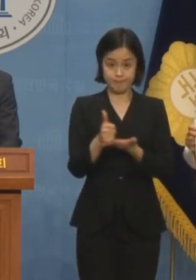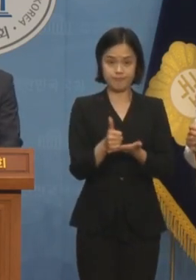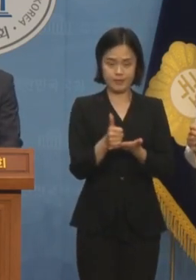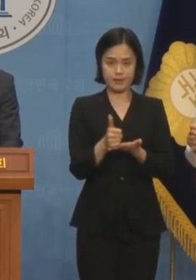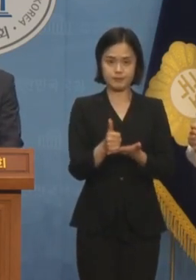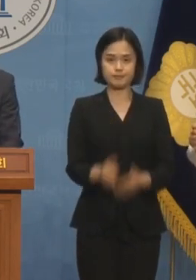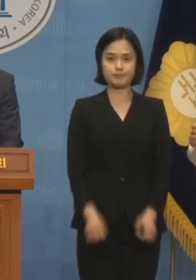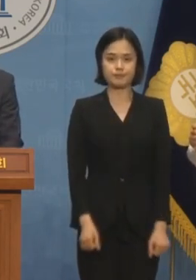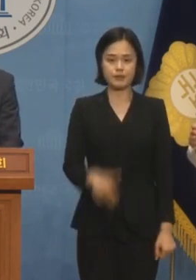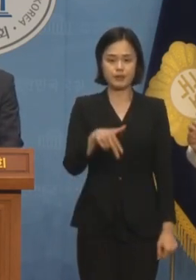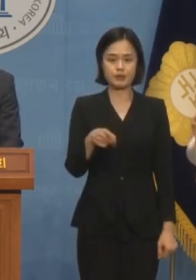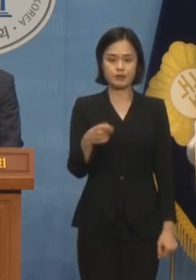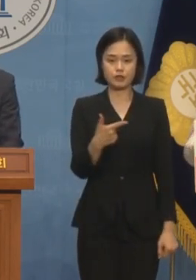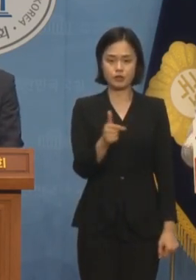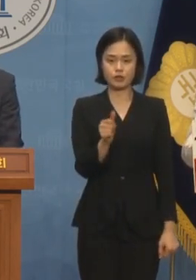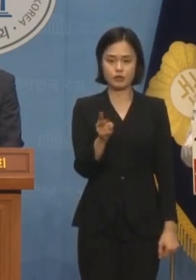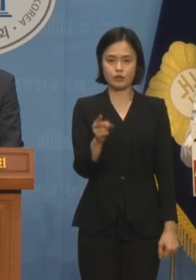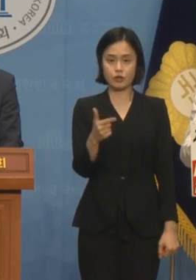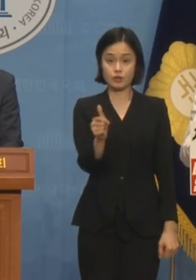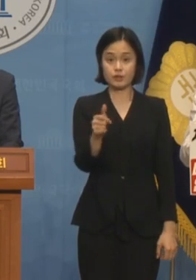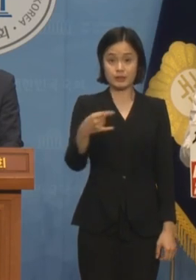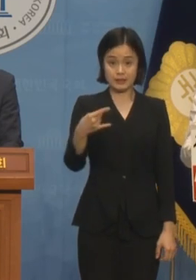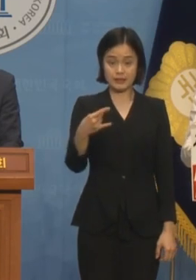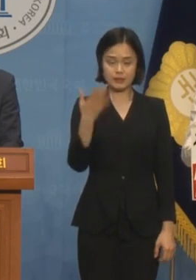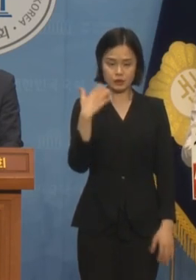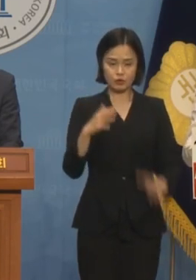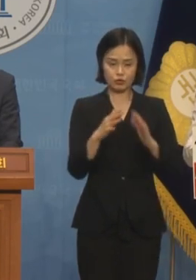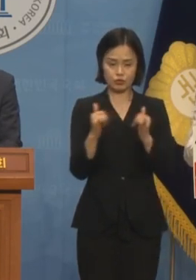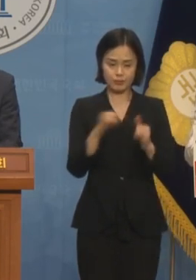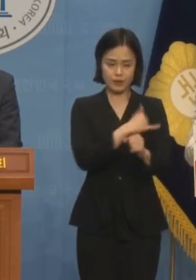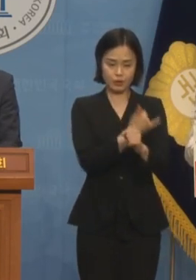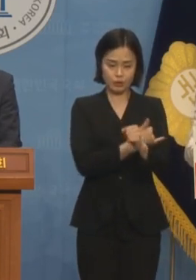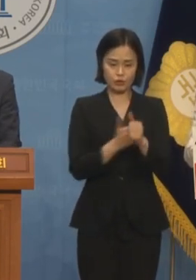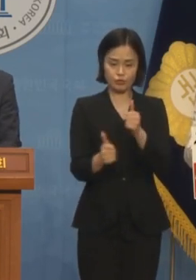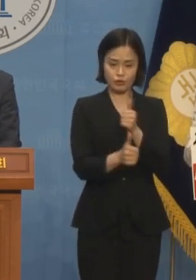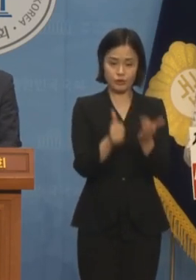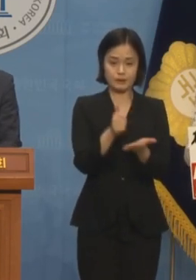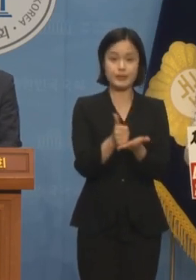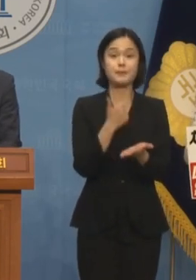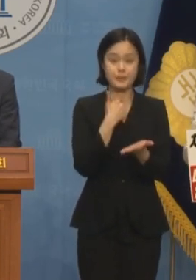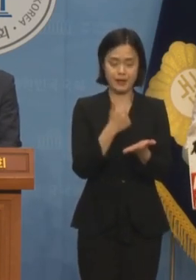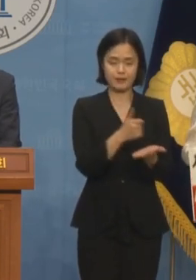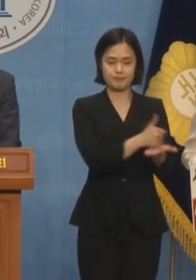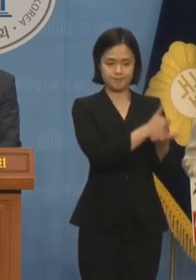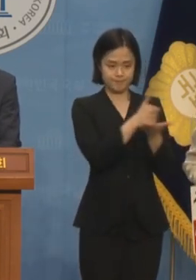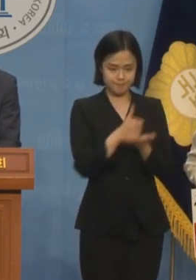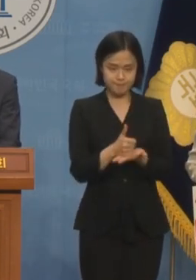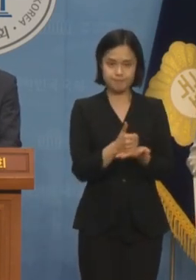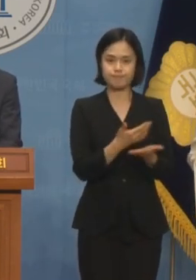왼편에는 전현희 전 국민권익위 위원장 및 법사위 위원께서 참석하셨습니다.